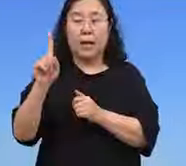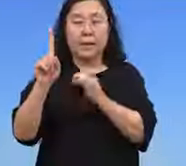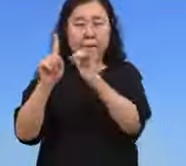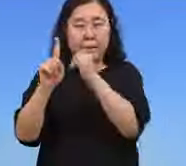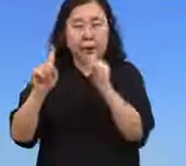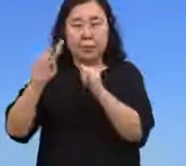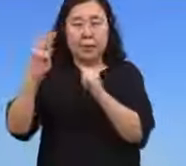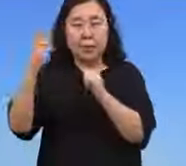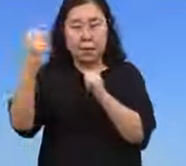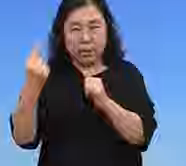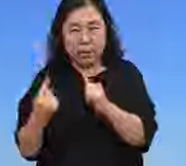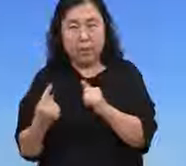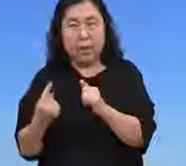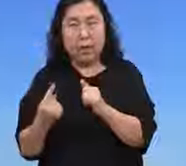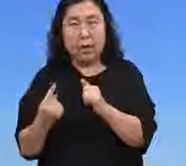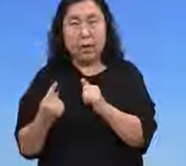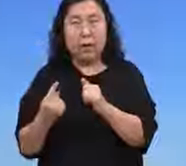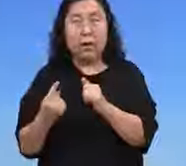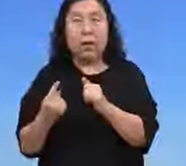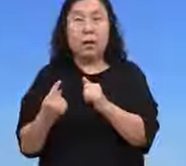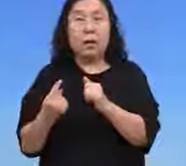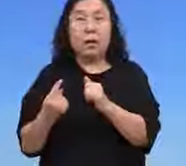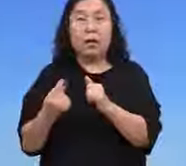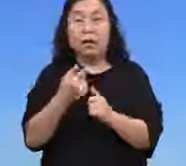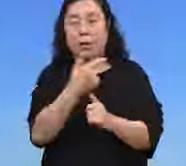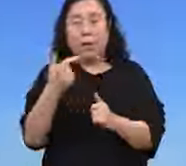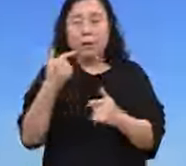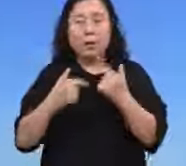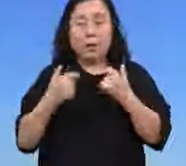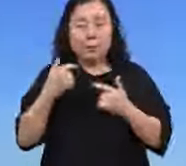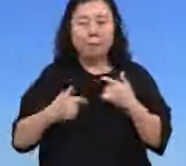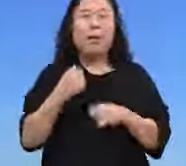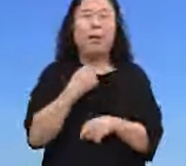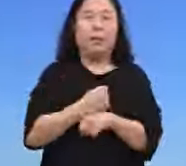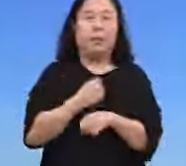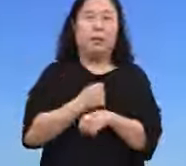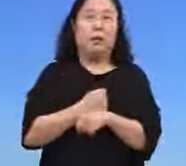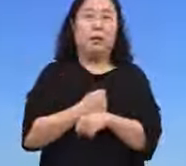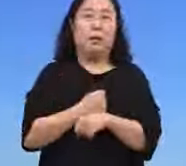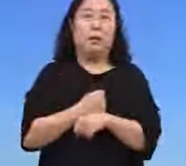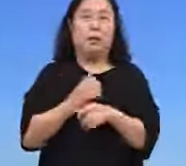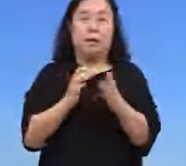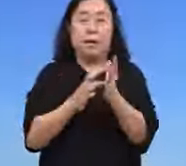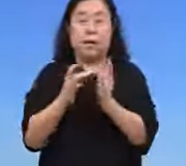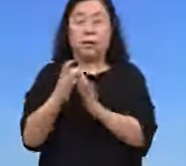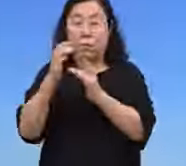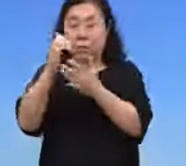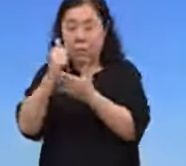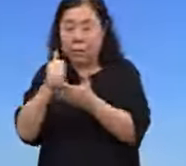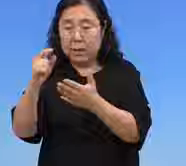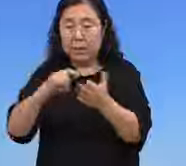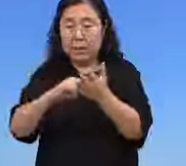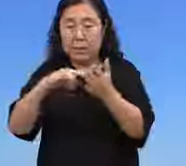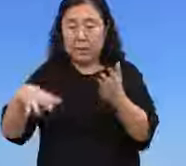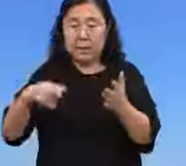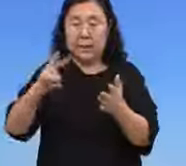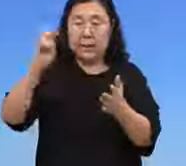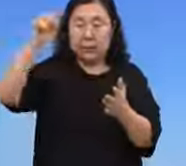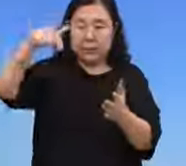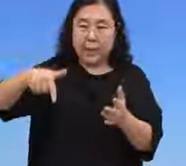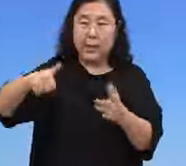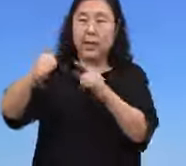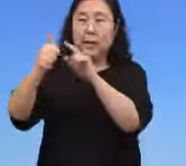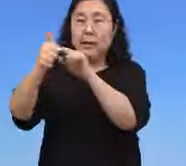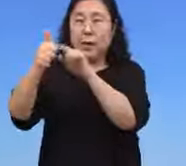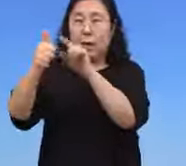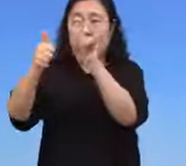그 한 사람이 주님 앞으로 돌아오는 걸 너무 기뻐하셔서 이 세리장 삭개오